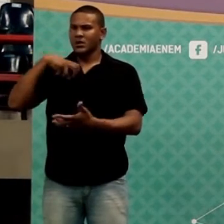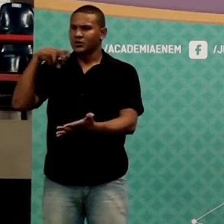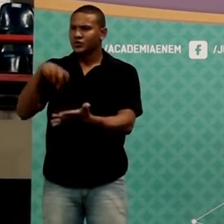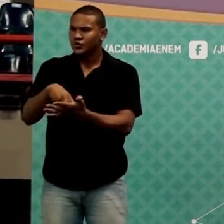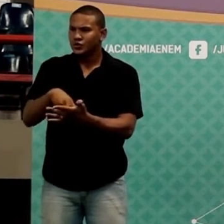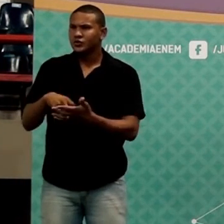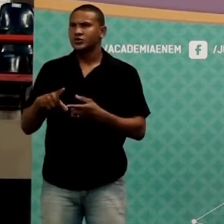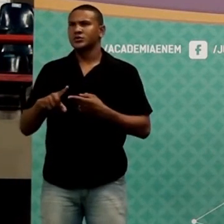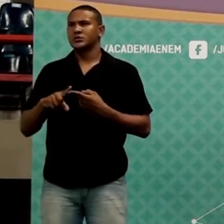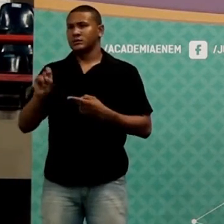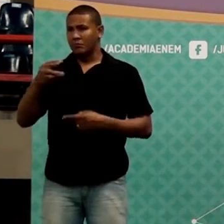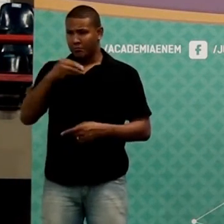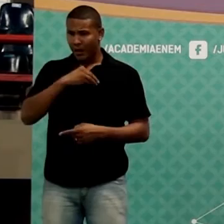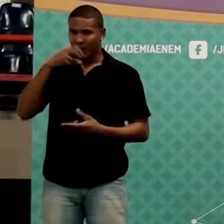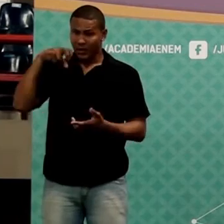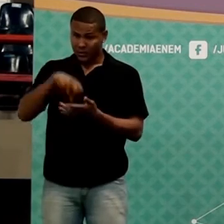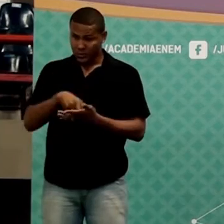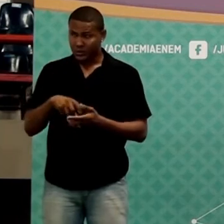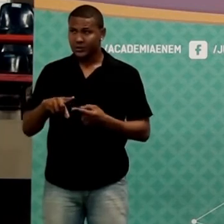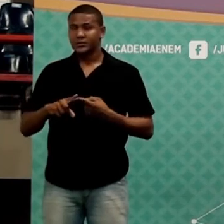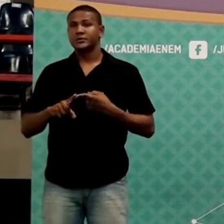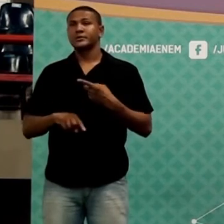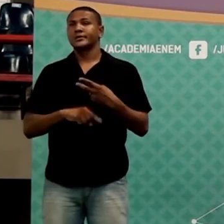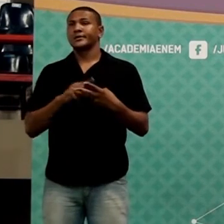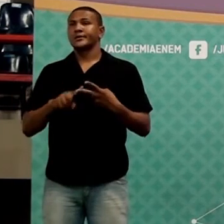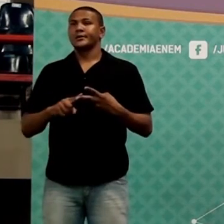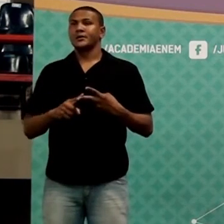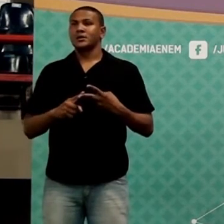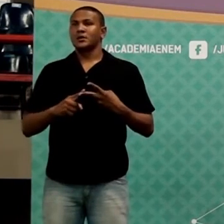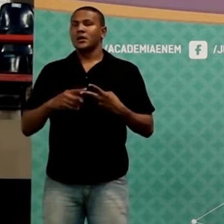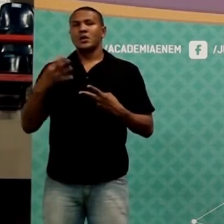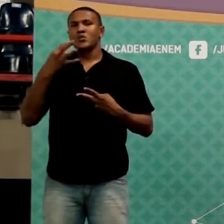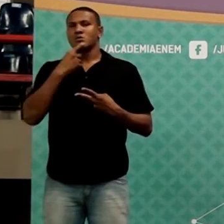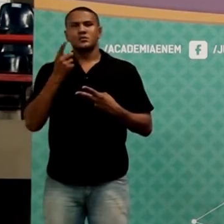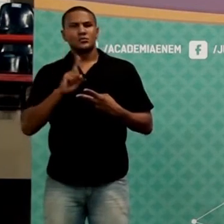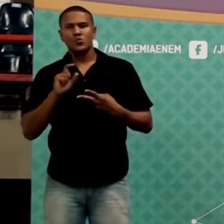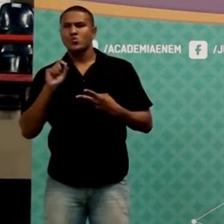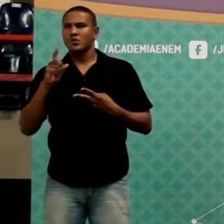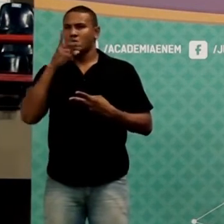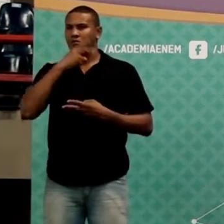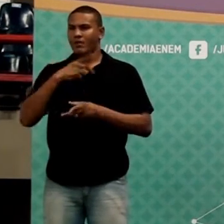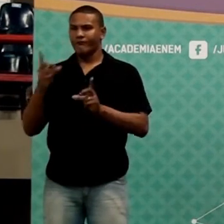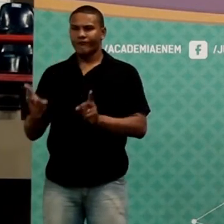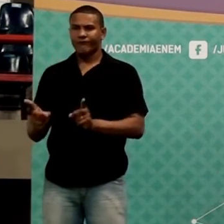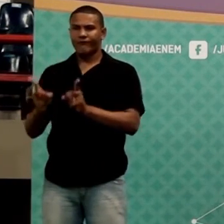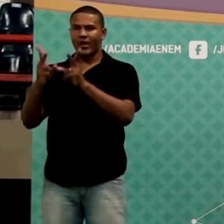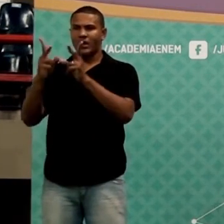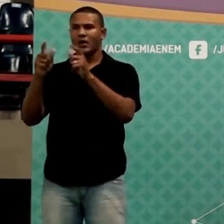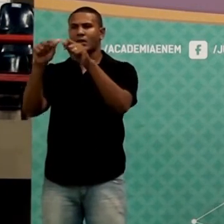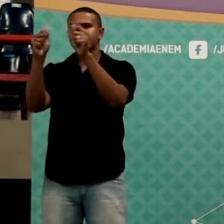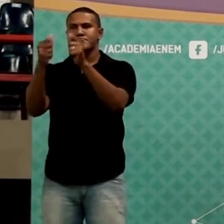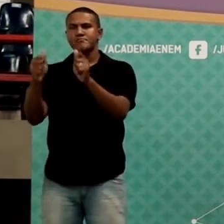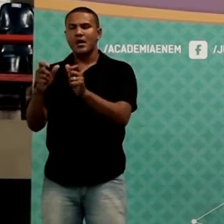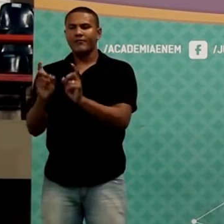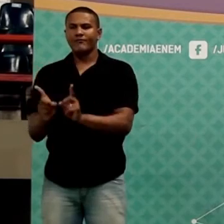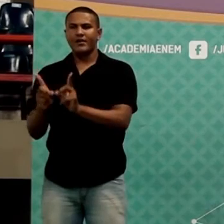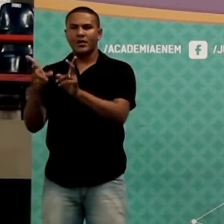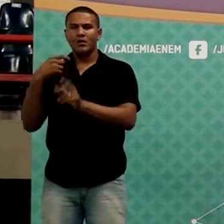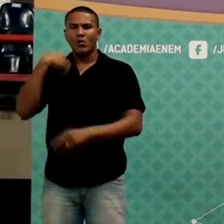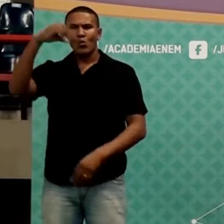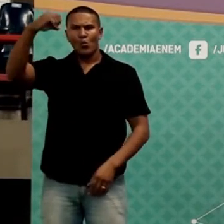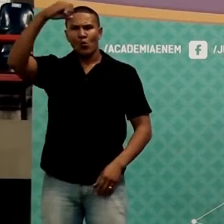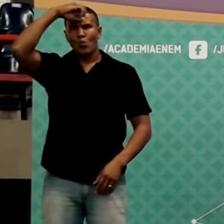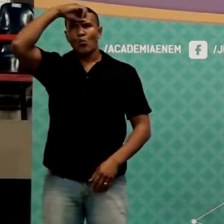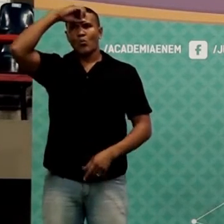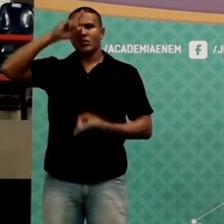quando a pessoa tinha pecado. Ele não conhecia essa ideia de venda de objetos sagrados. Ele não sabia disso. Ele não sabia dessa venda